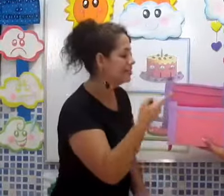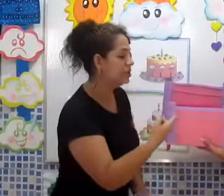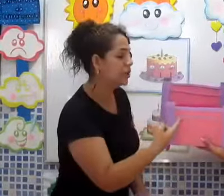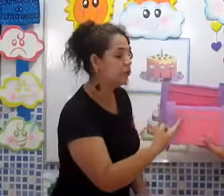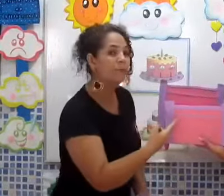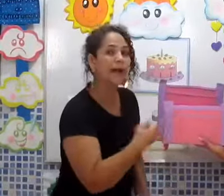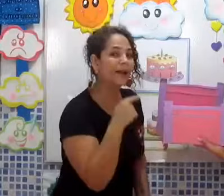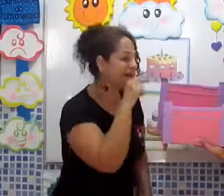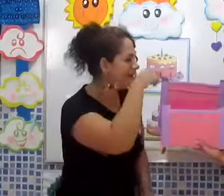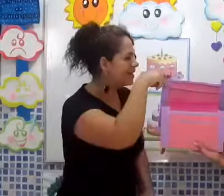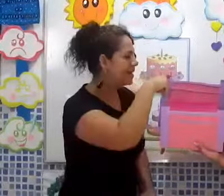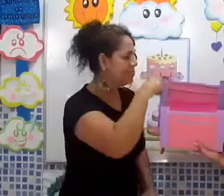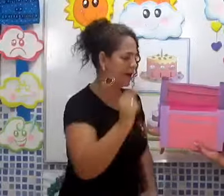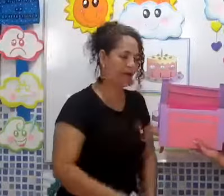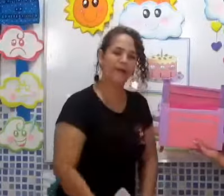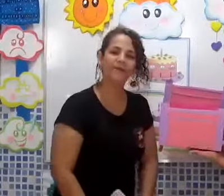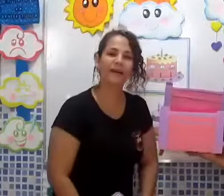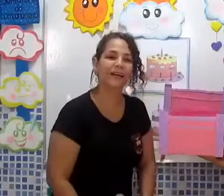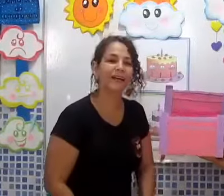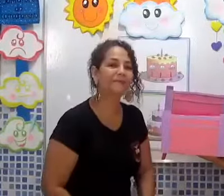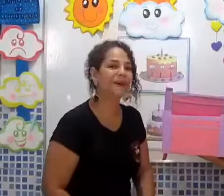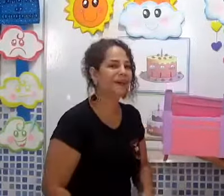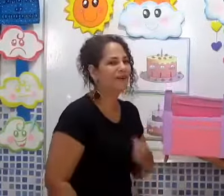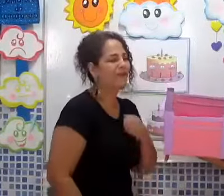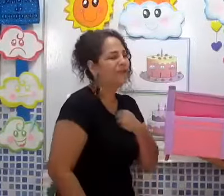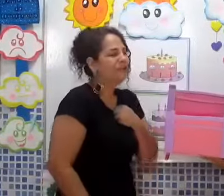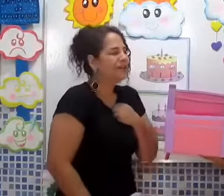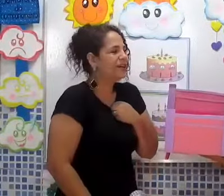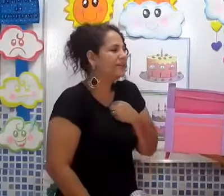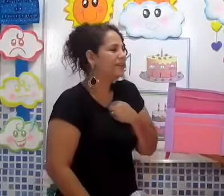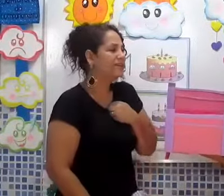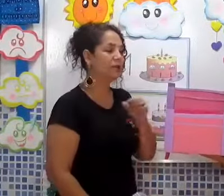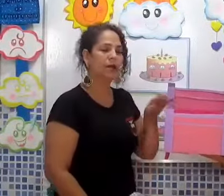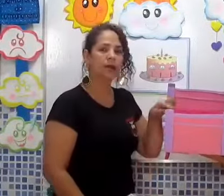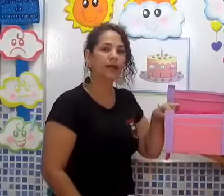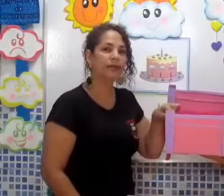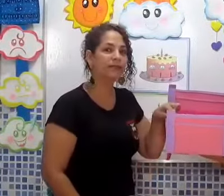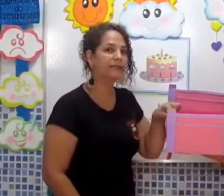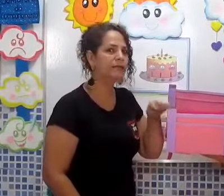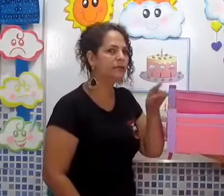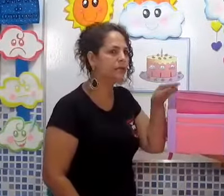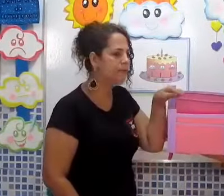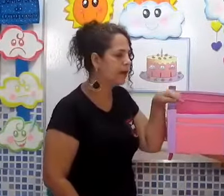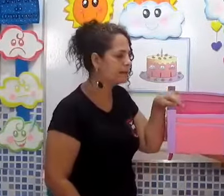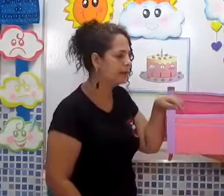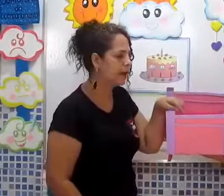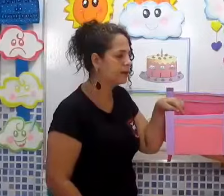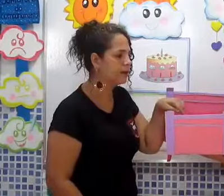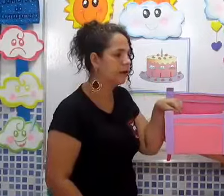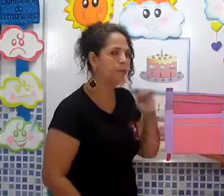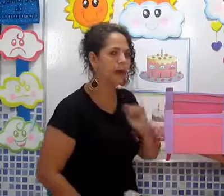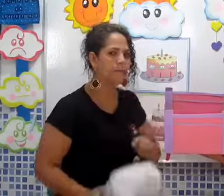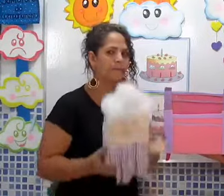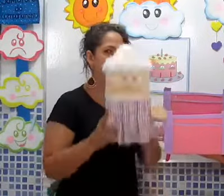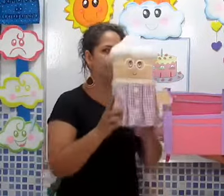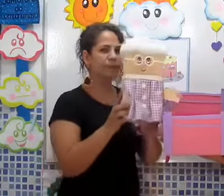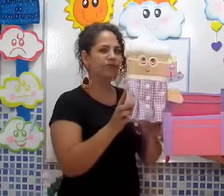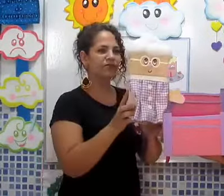tinha uma cama aconchegante. Em cima da cama tinha